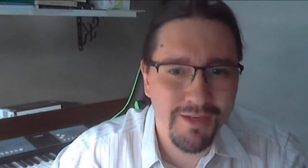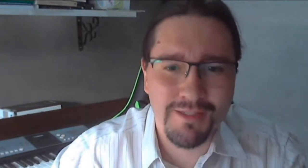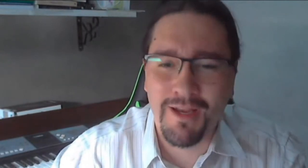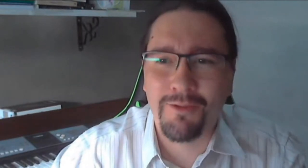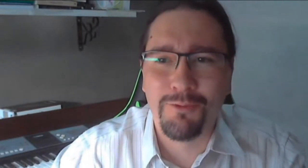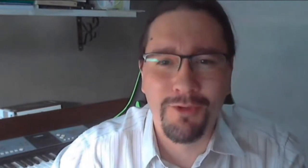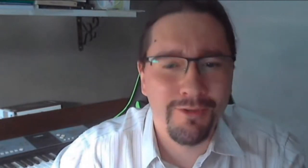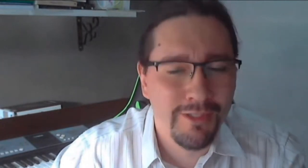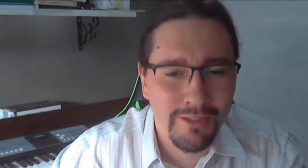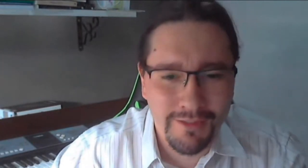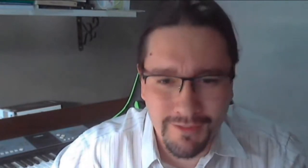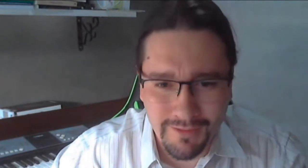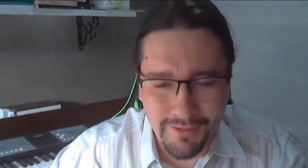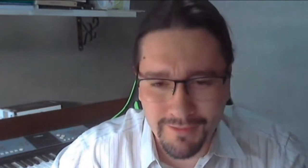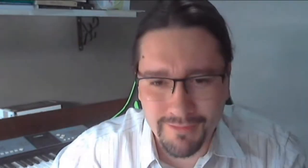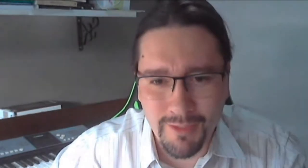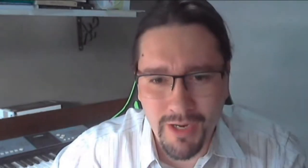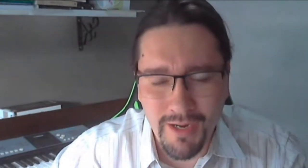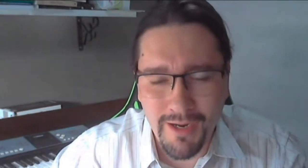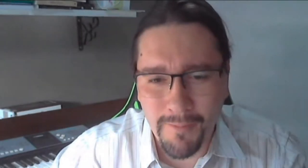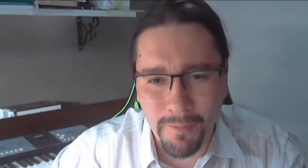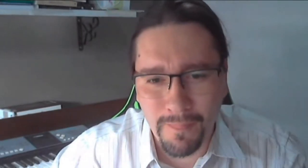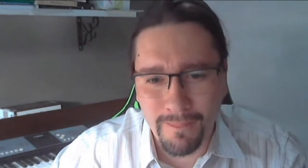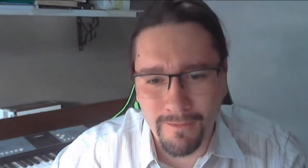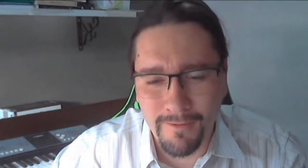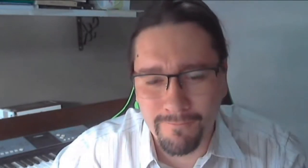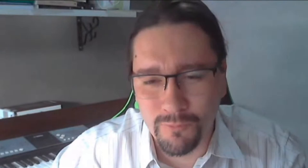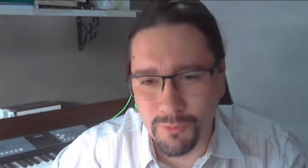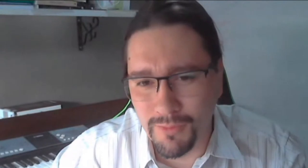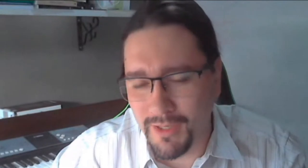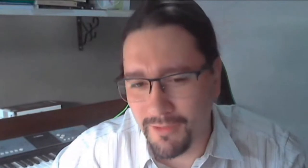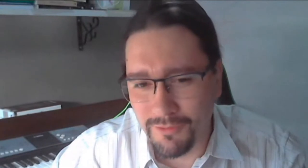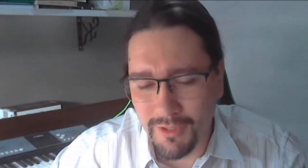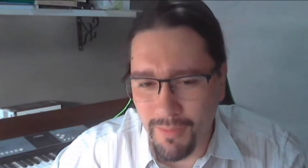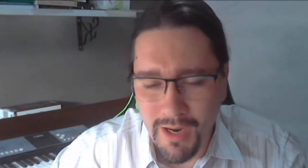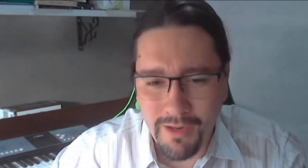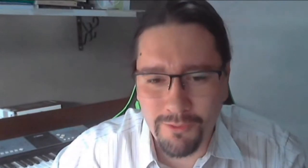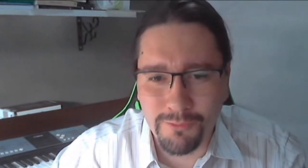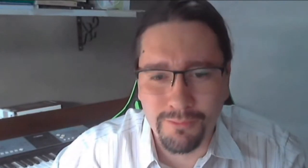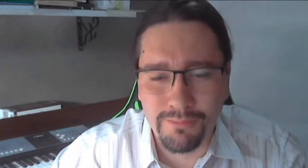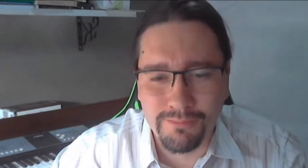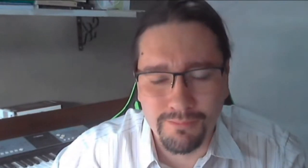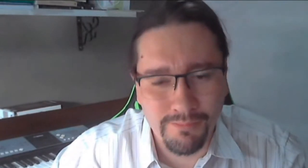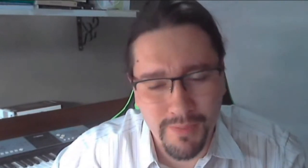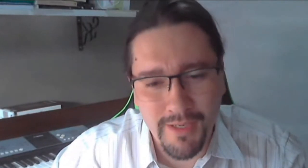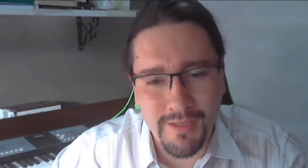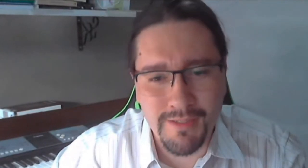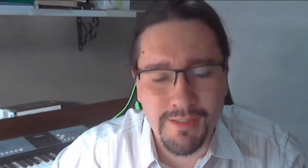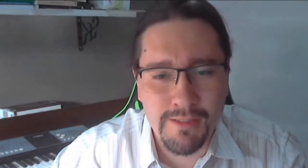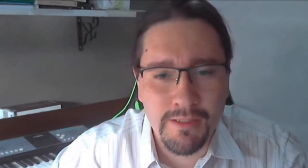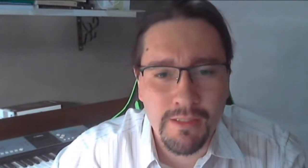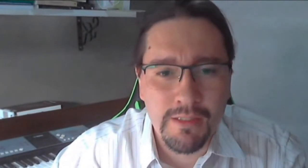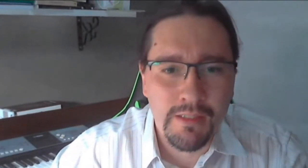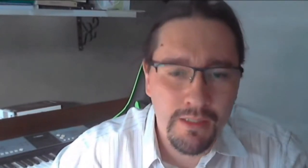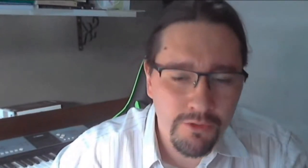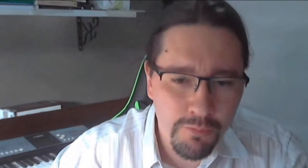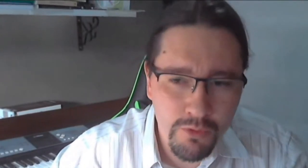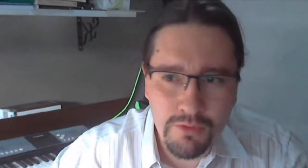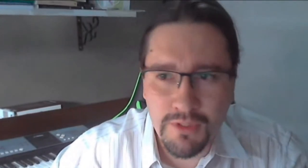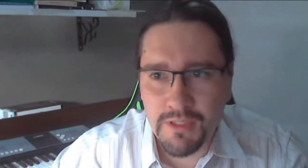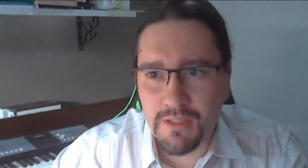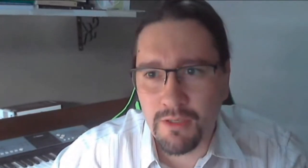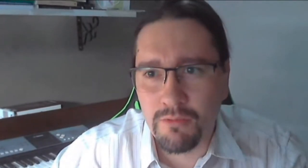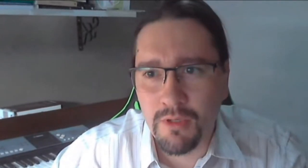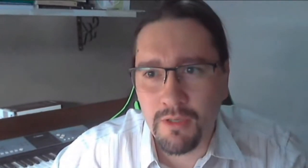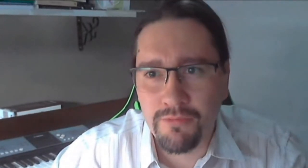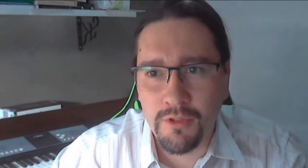bacharel, interessado, né, em trabalhar, né, no mercado de trabalho, empresas, e aos